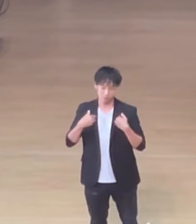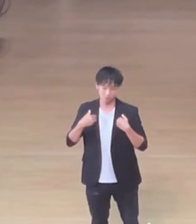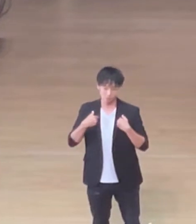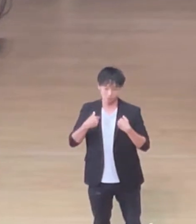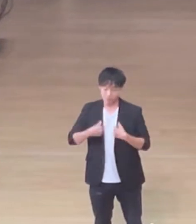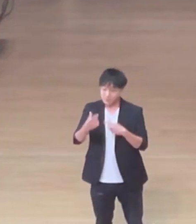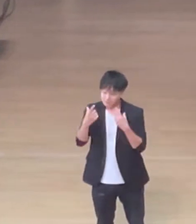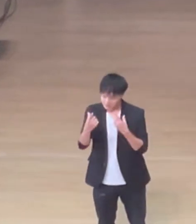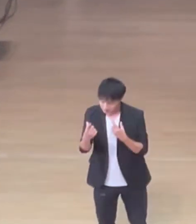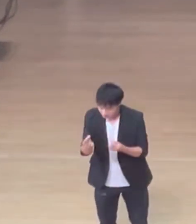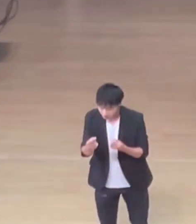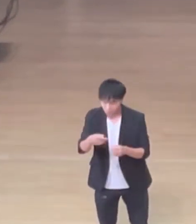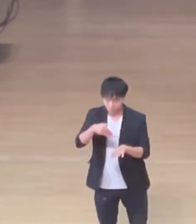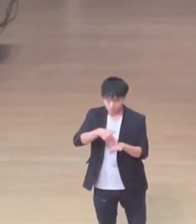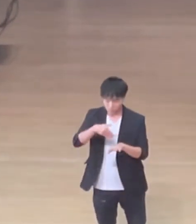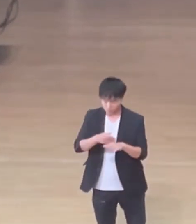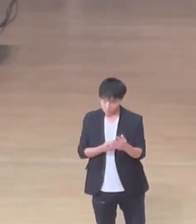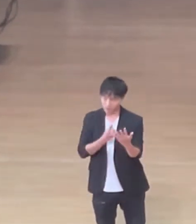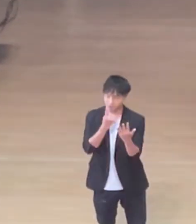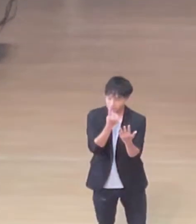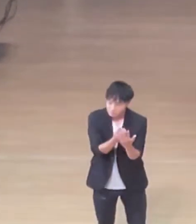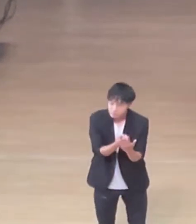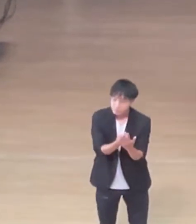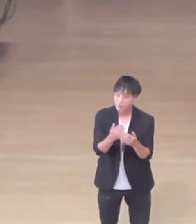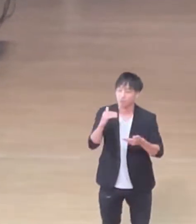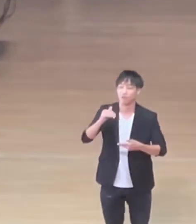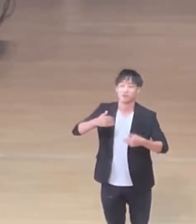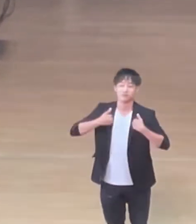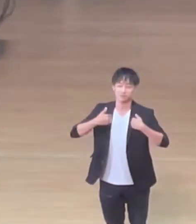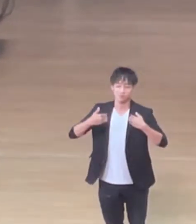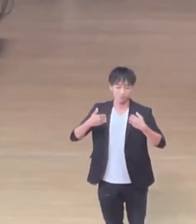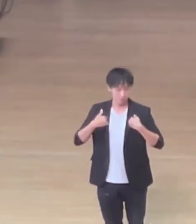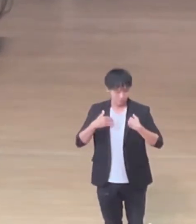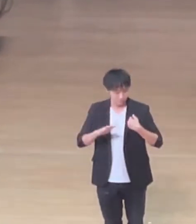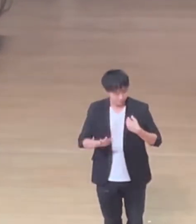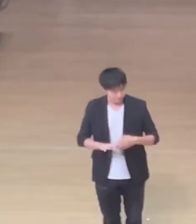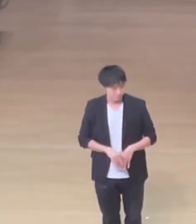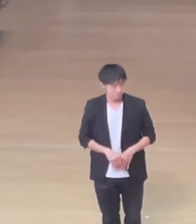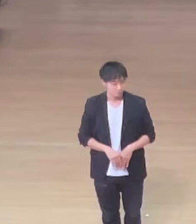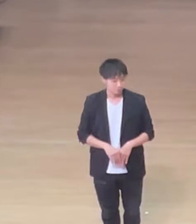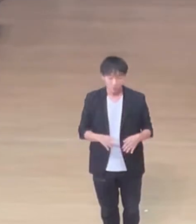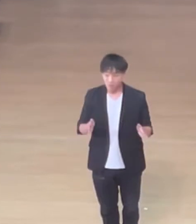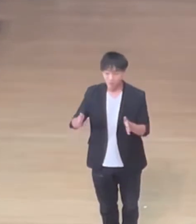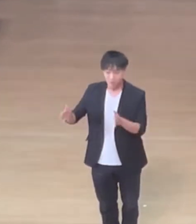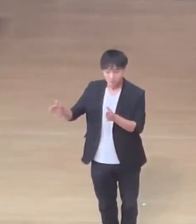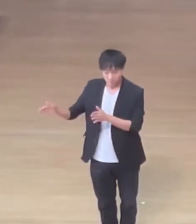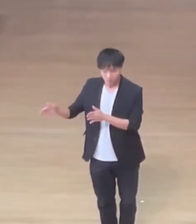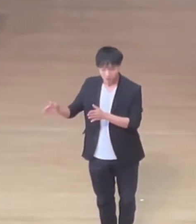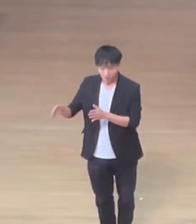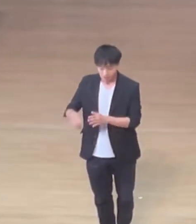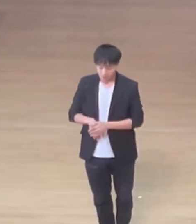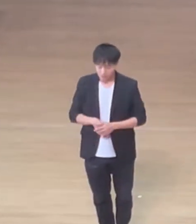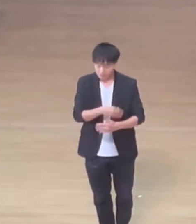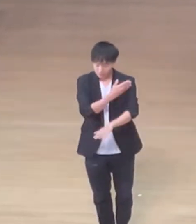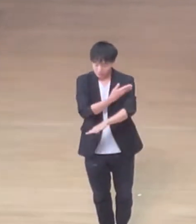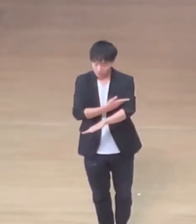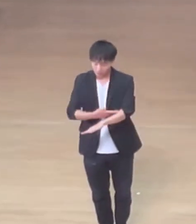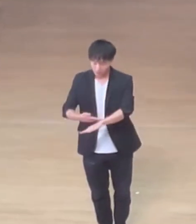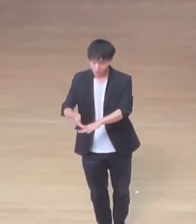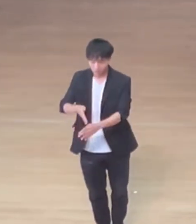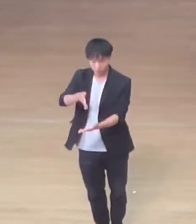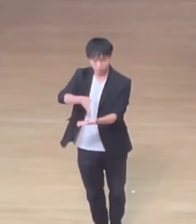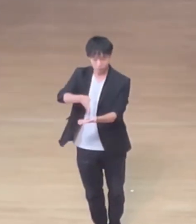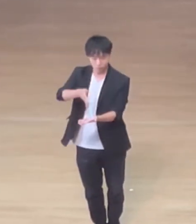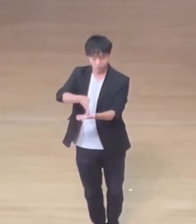加することが必要です。それではガイドラインの概要を説明いたします